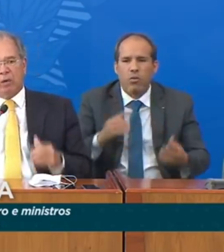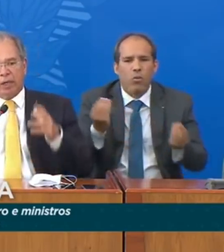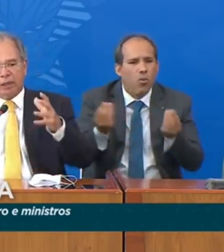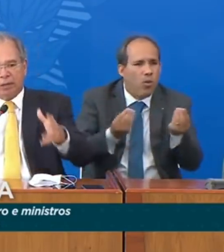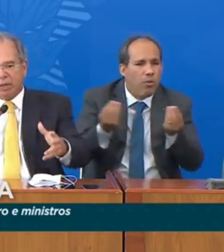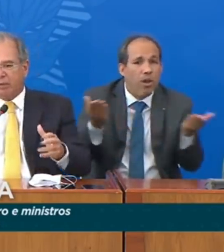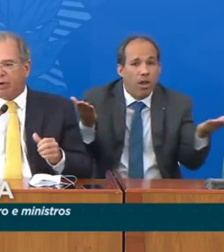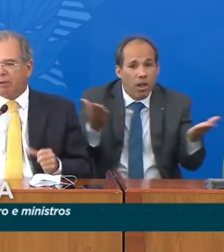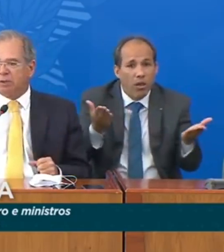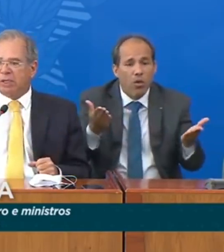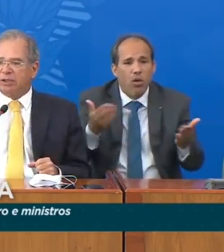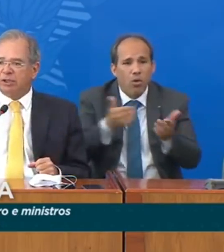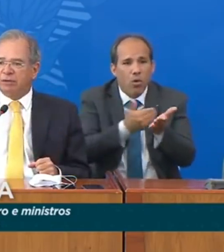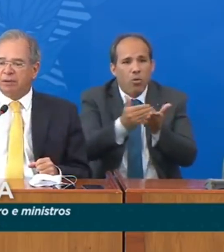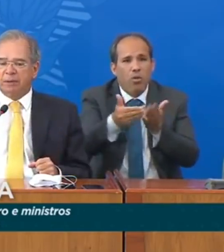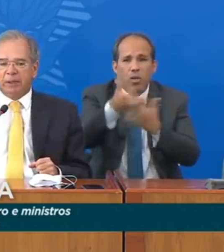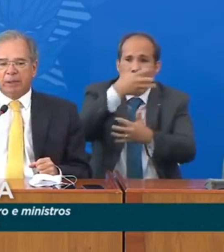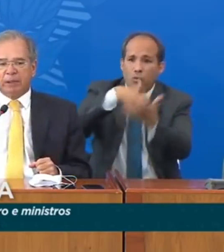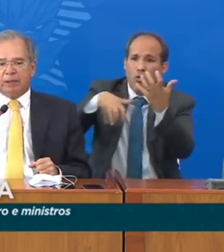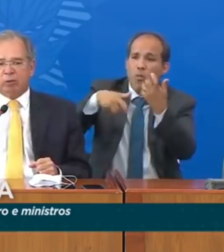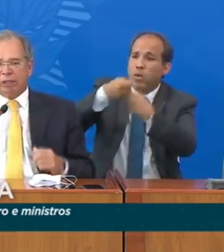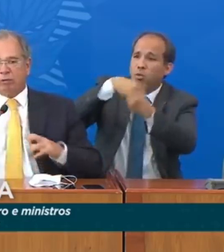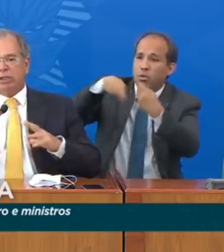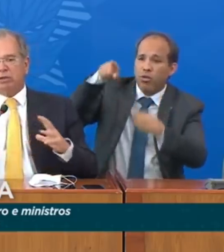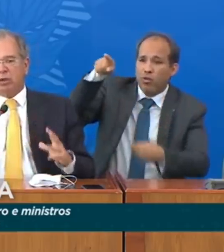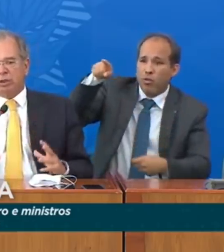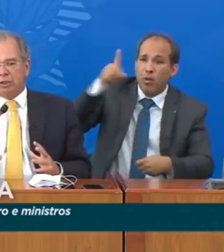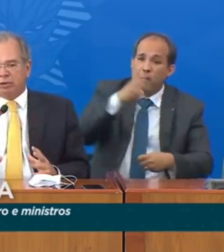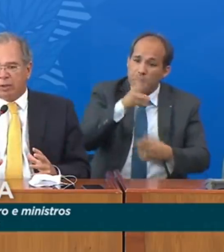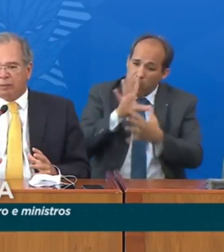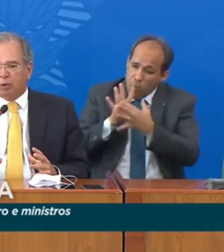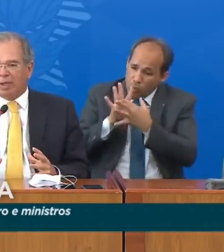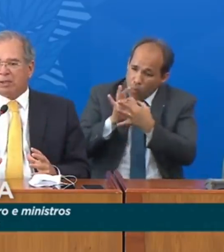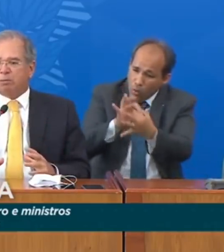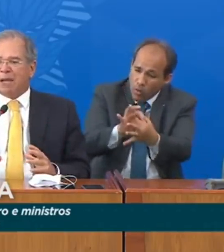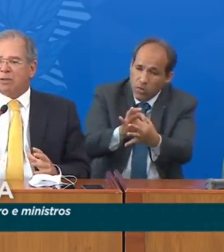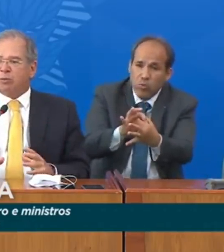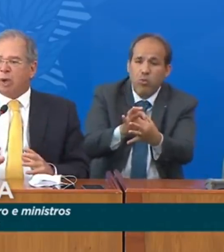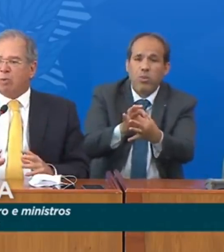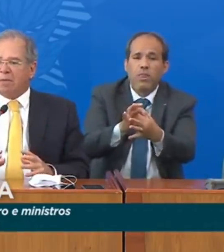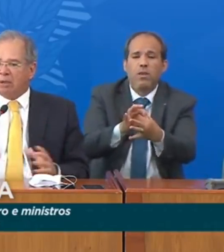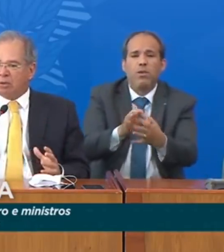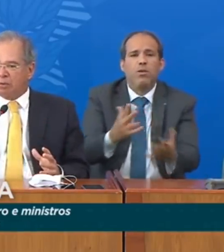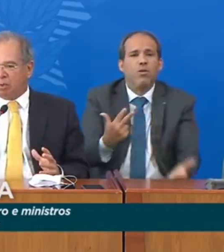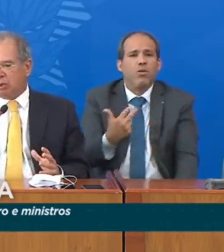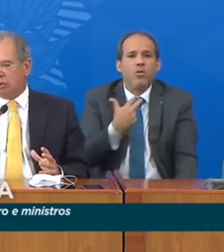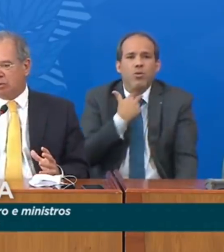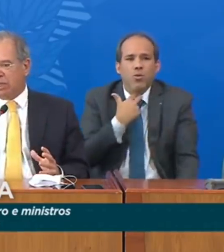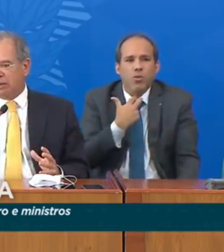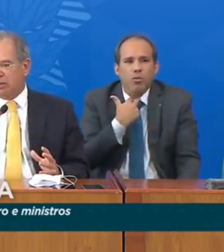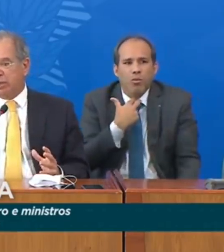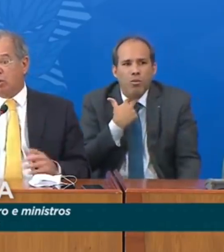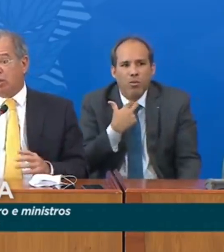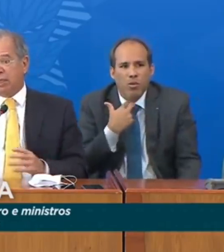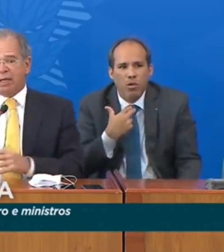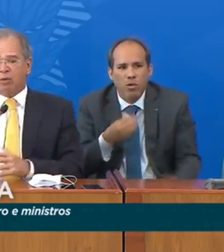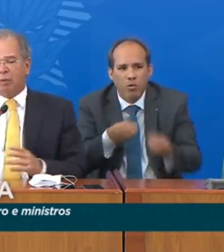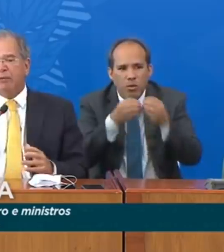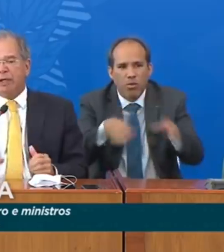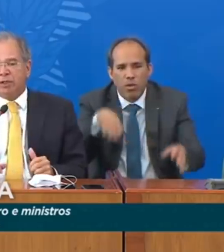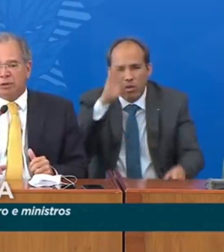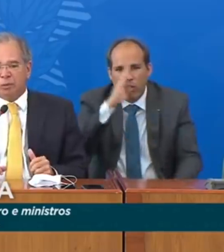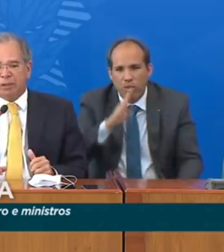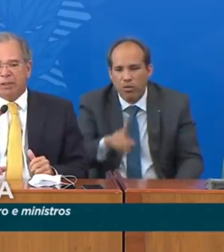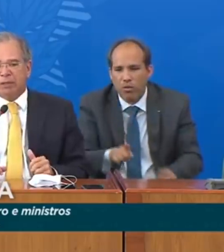e agora entramos na reforma administrativa. Então, dentro desse contexto, não há espaço para aumento de impostos no Brasil e, ao contrário,